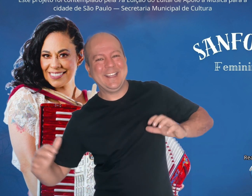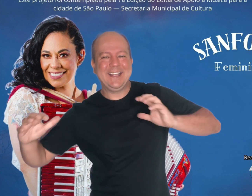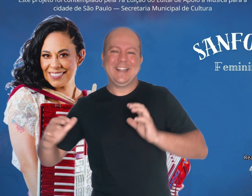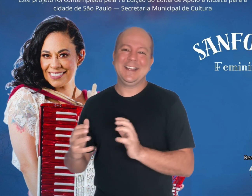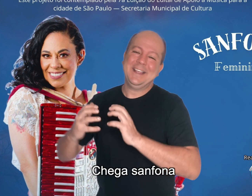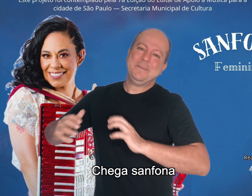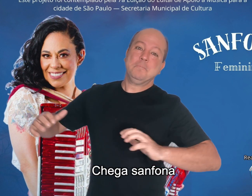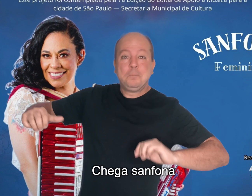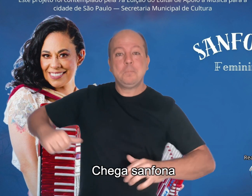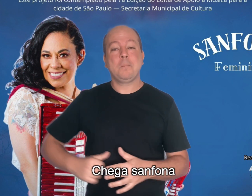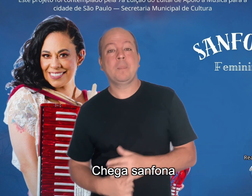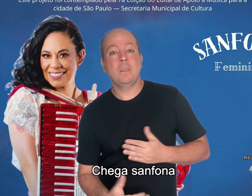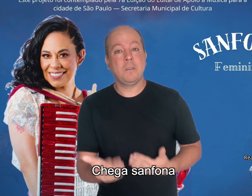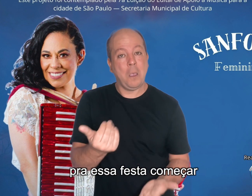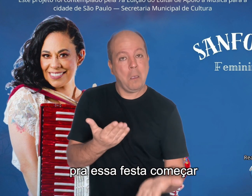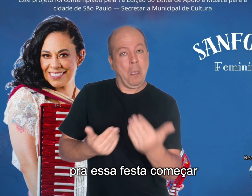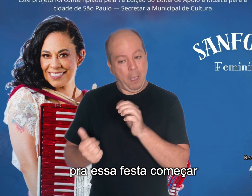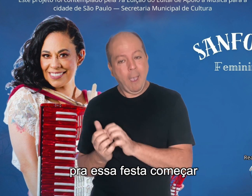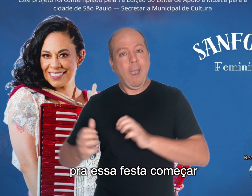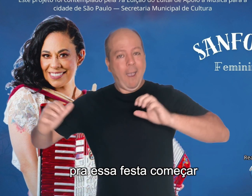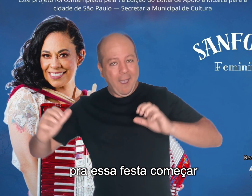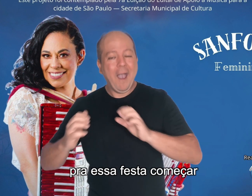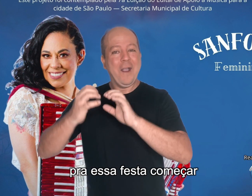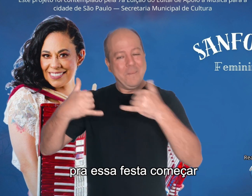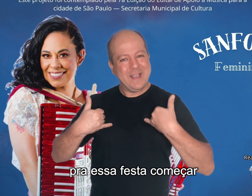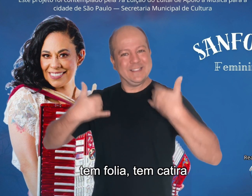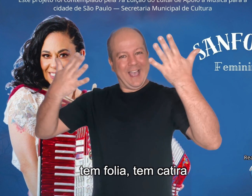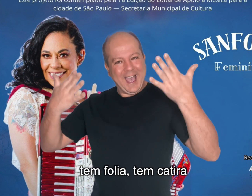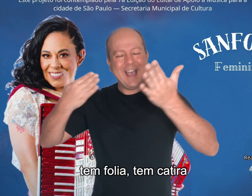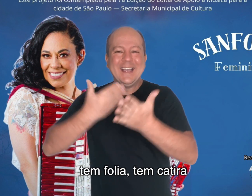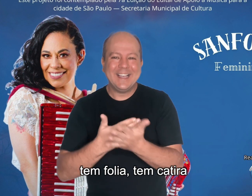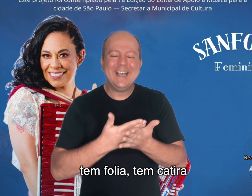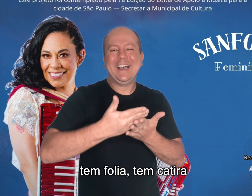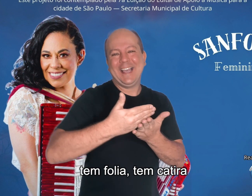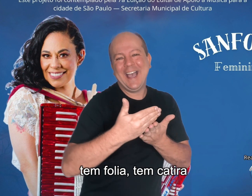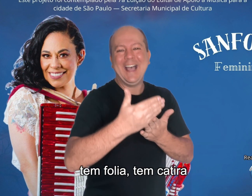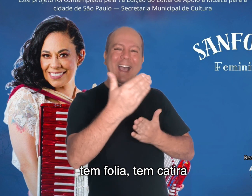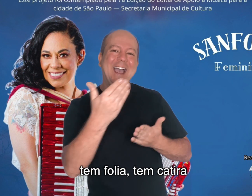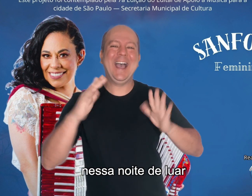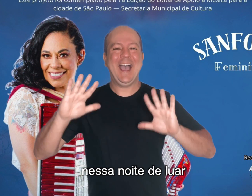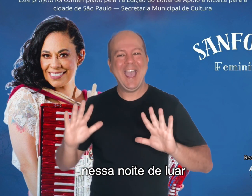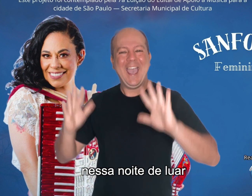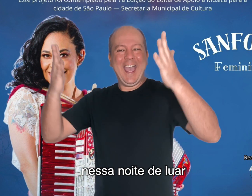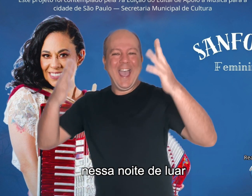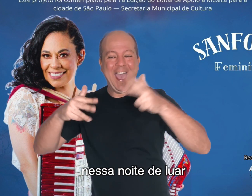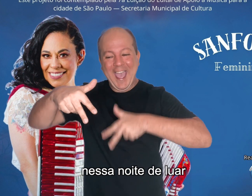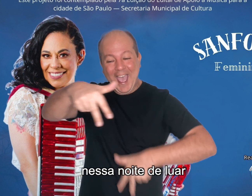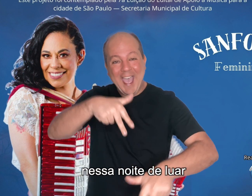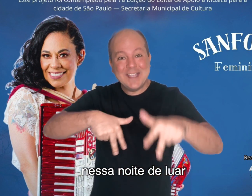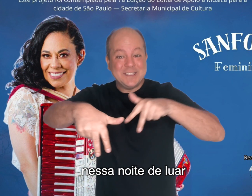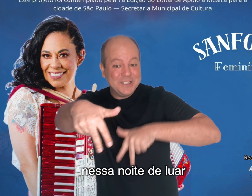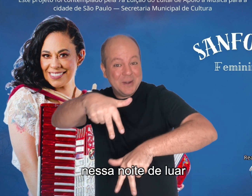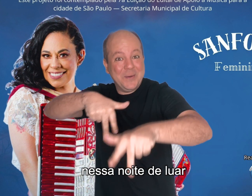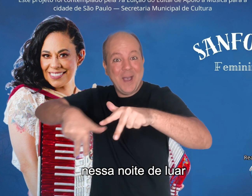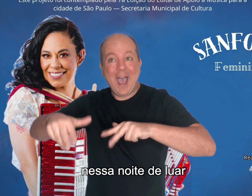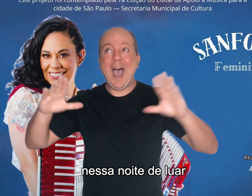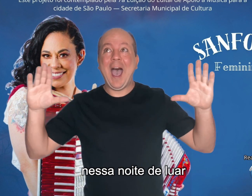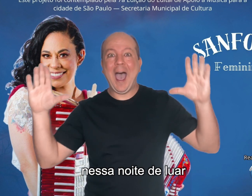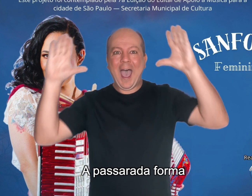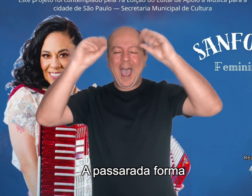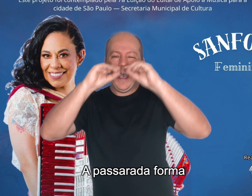sanfoneira chega sfa PR essa festa come começar tem fulia tem catira nessa noite de